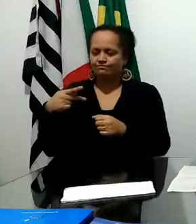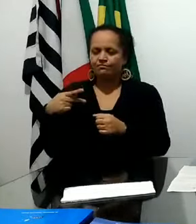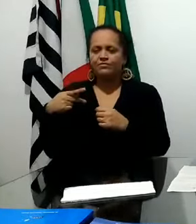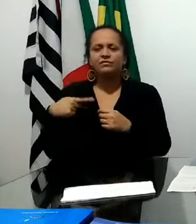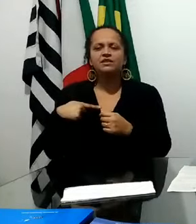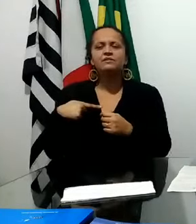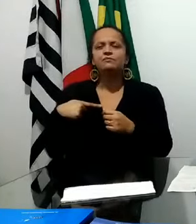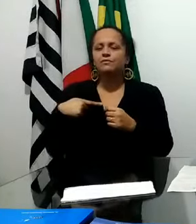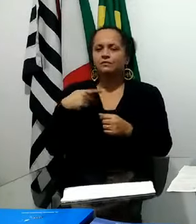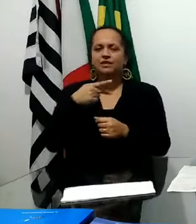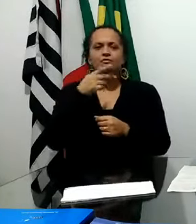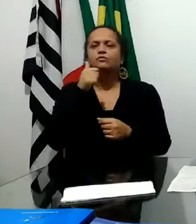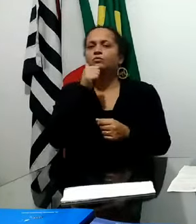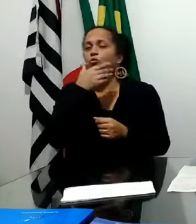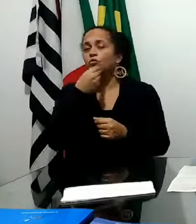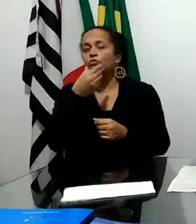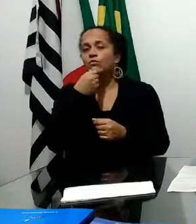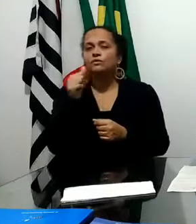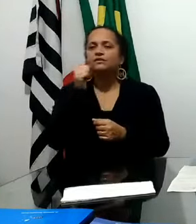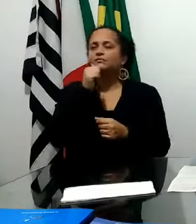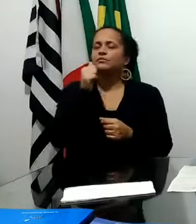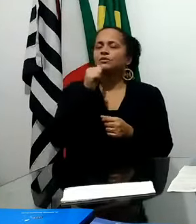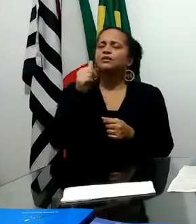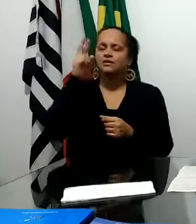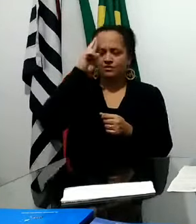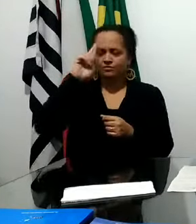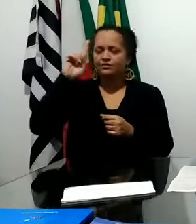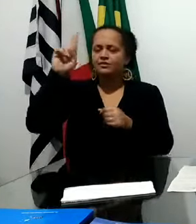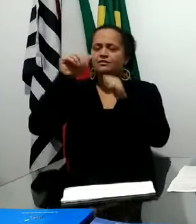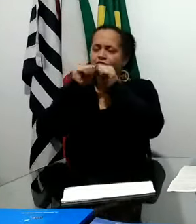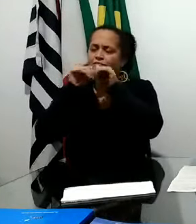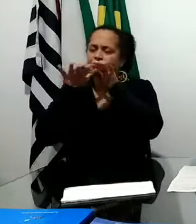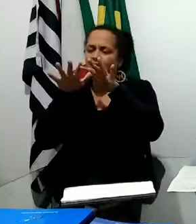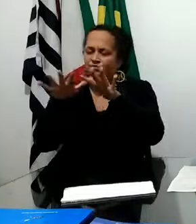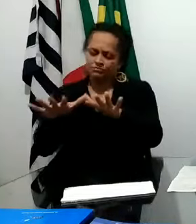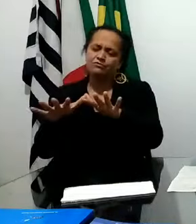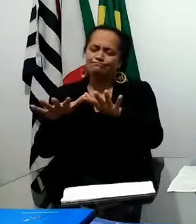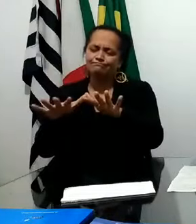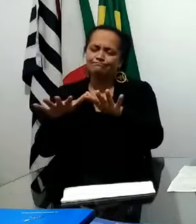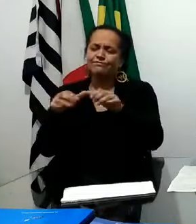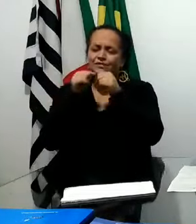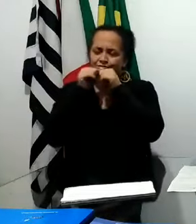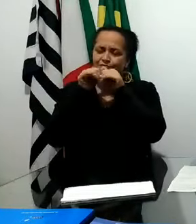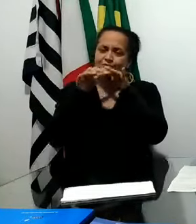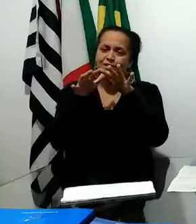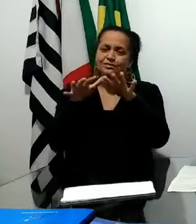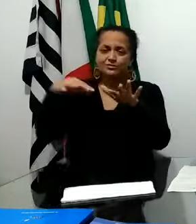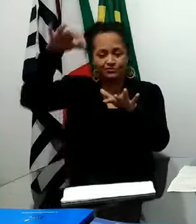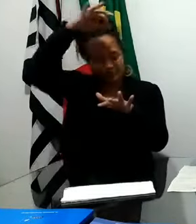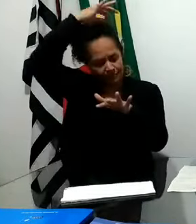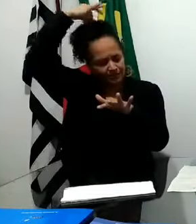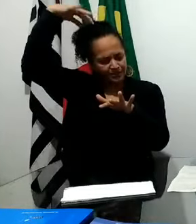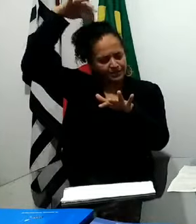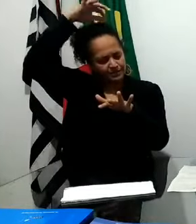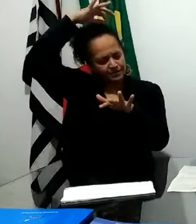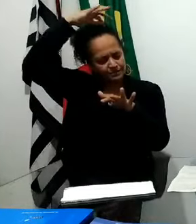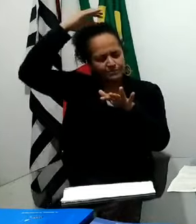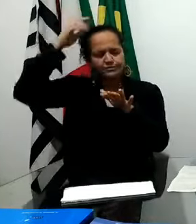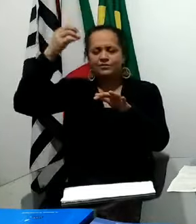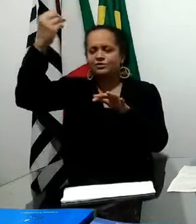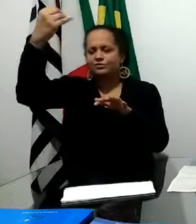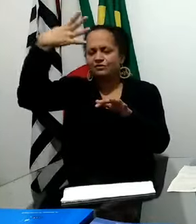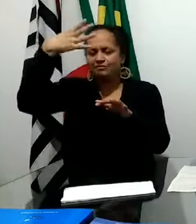os colocou como autoridades espirituais, Pai, no corpo de Cristo. Que o Senhor os abençoe com espírito de sabedoria e de revelação.